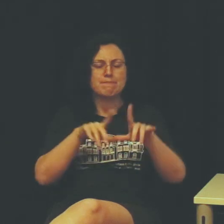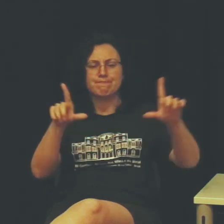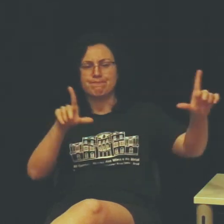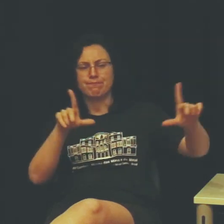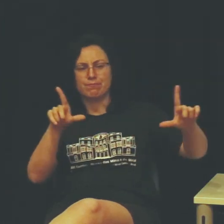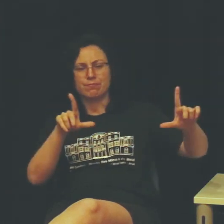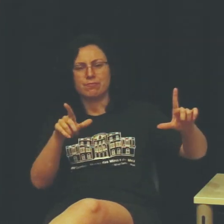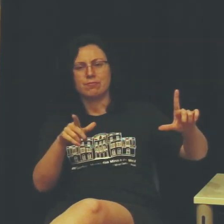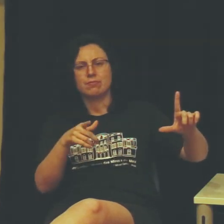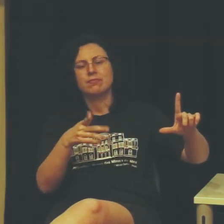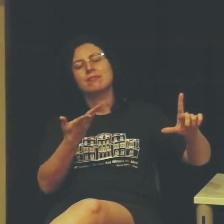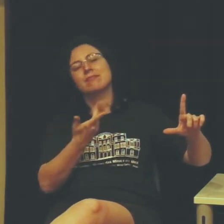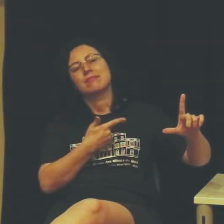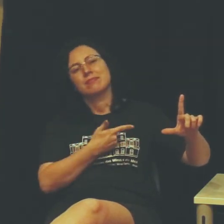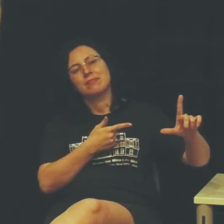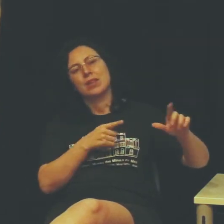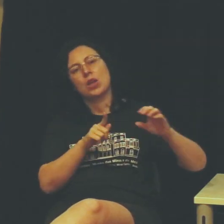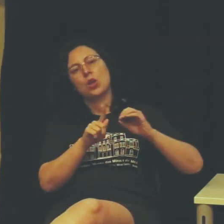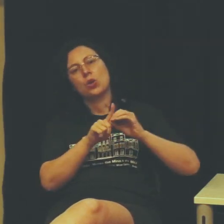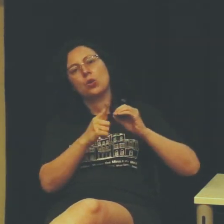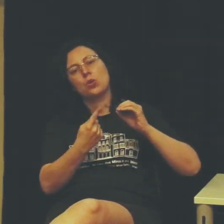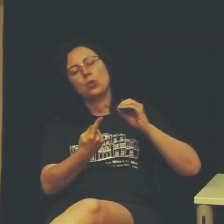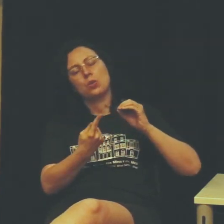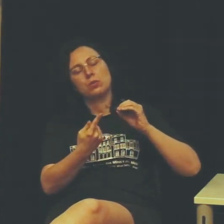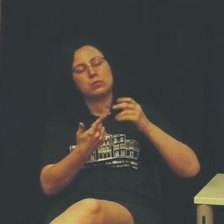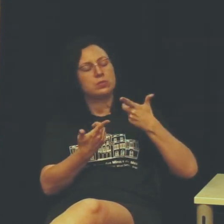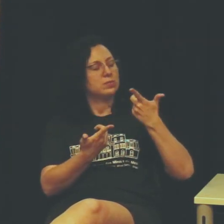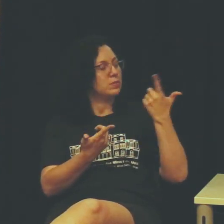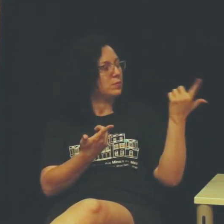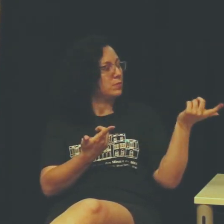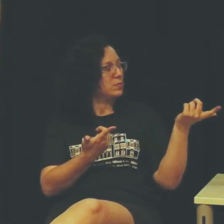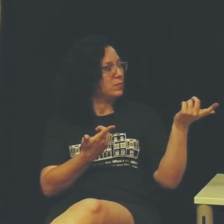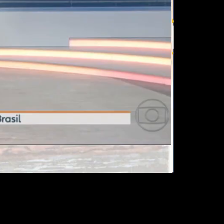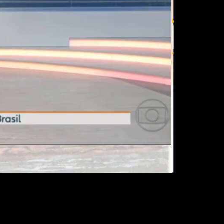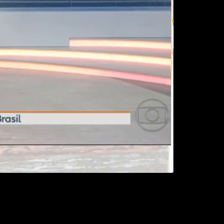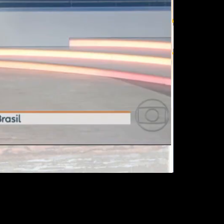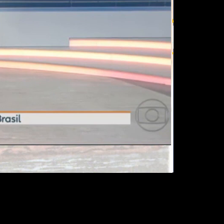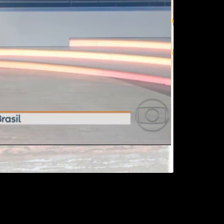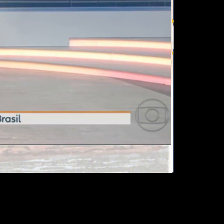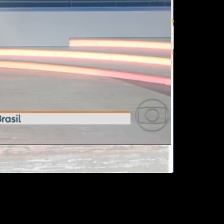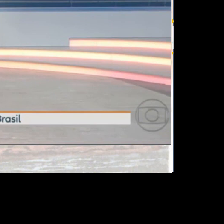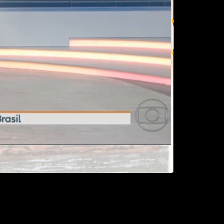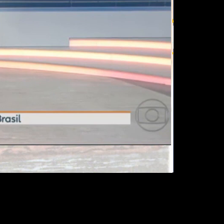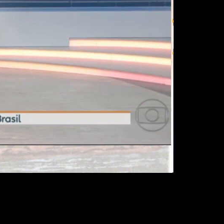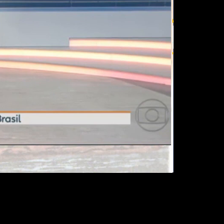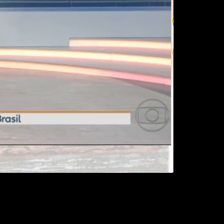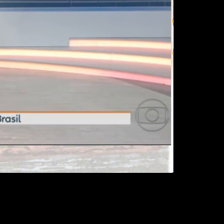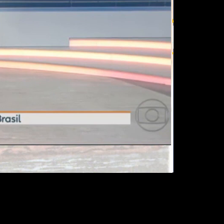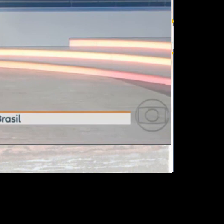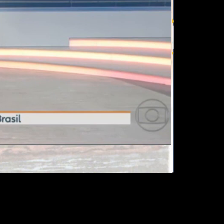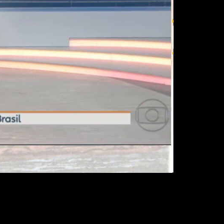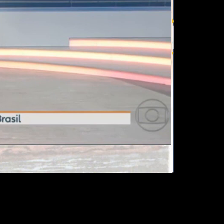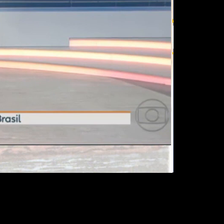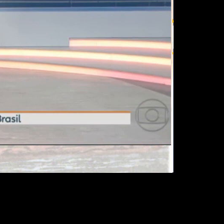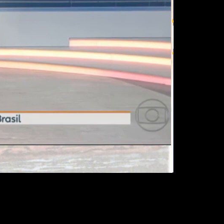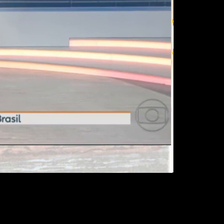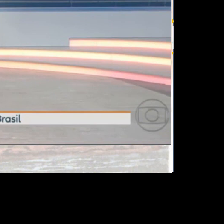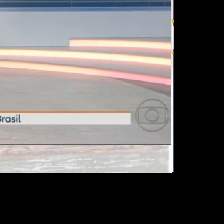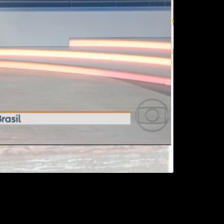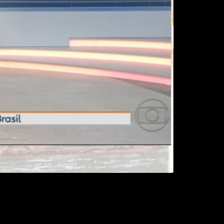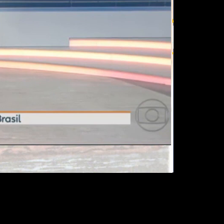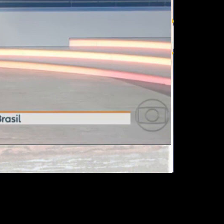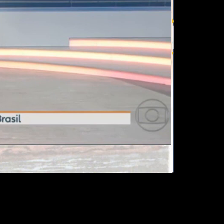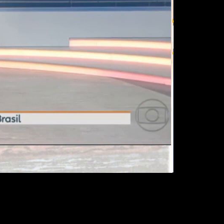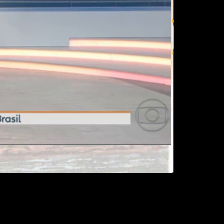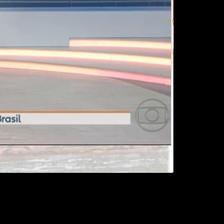aí, né, uma das mídias mais conhecidas, que é a Globo, nessa reportagem que eu ajudei com essa contribuição aqui. Bom,